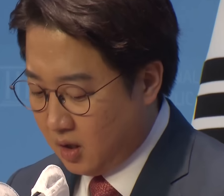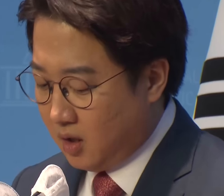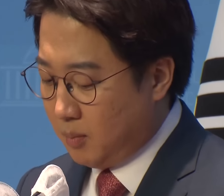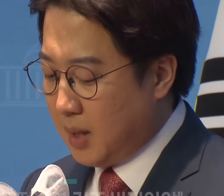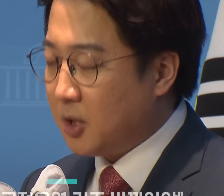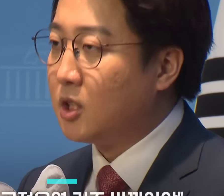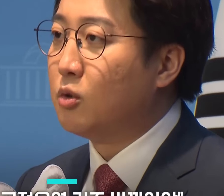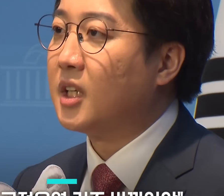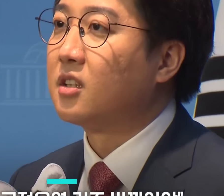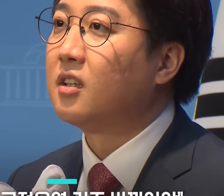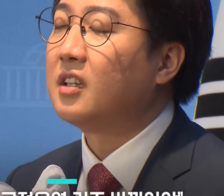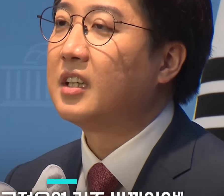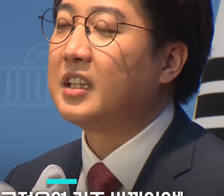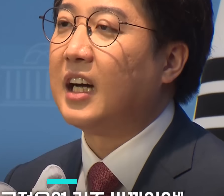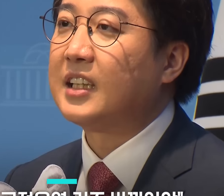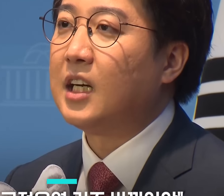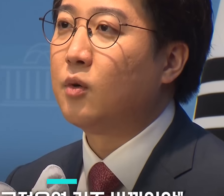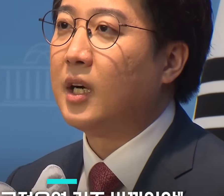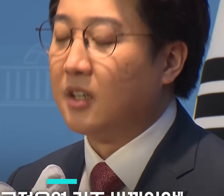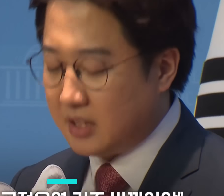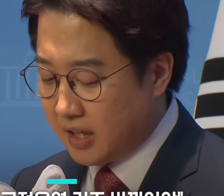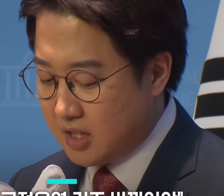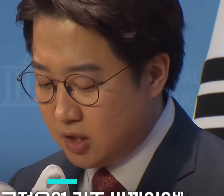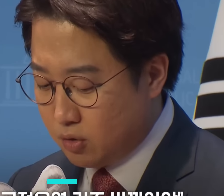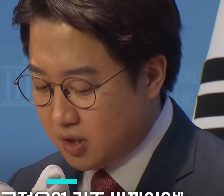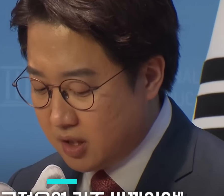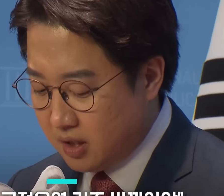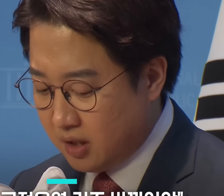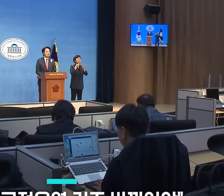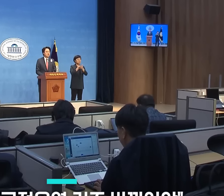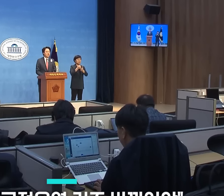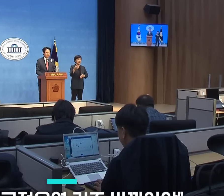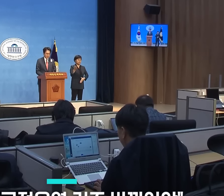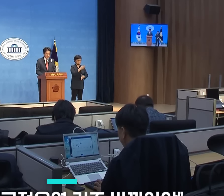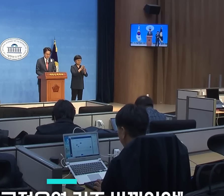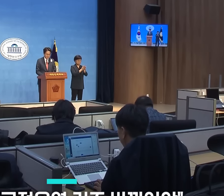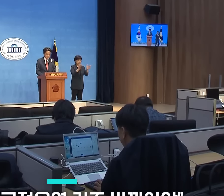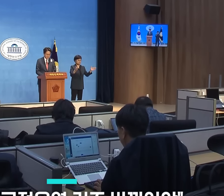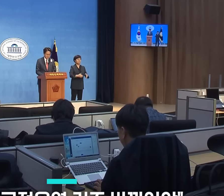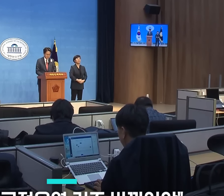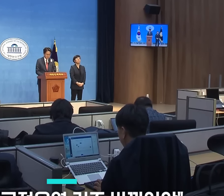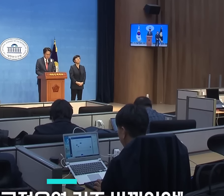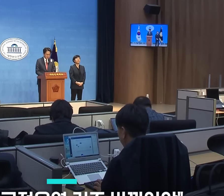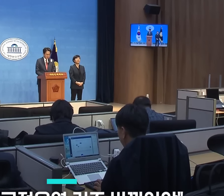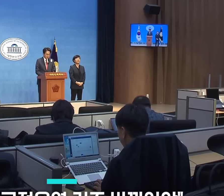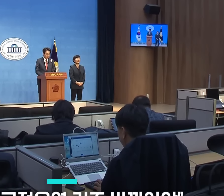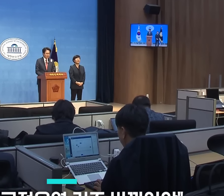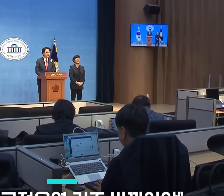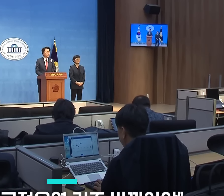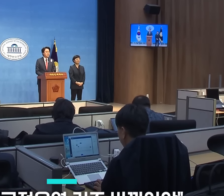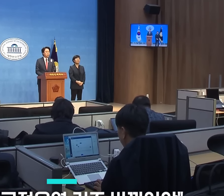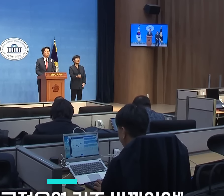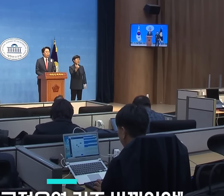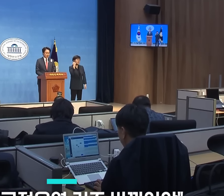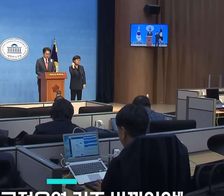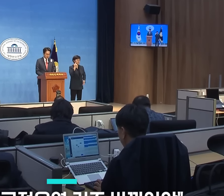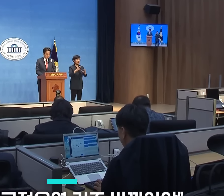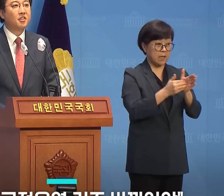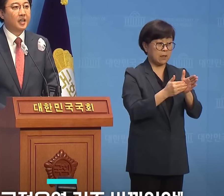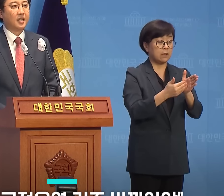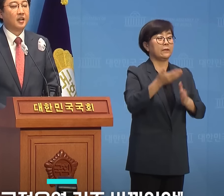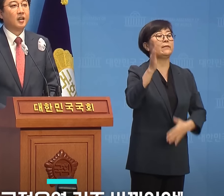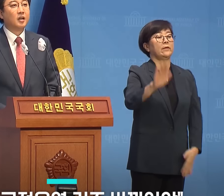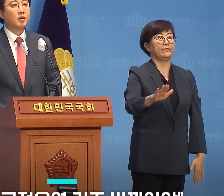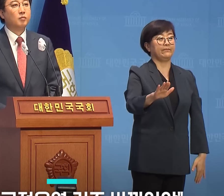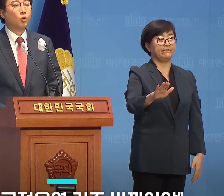전 대표는 이 자리에서 지난 강서구청장 보궐선거 패배를 언급하며 당정의 국정운영 기조가 바뀌어야 한다고